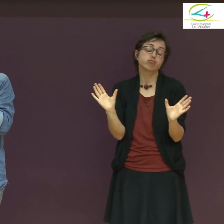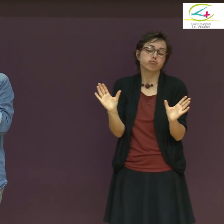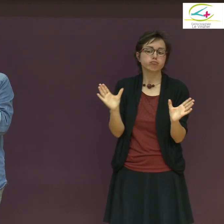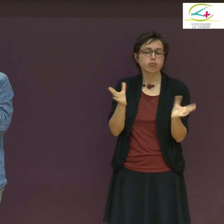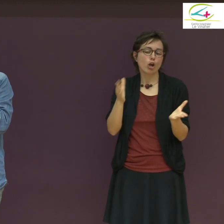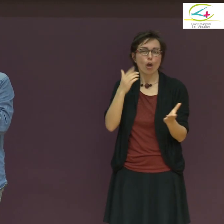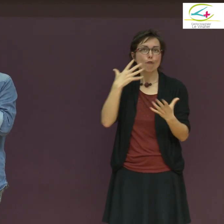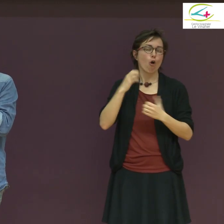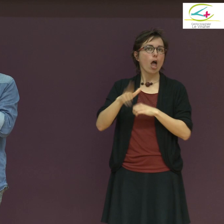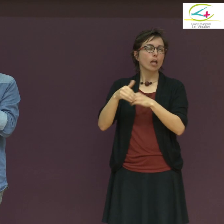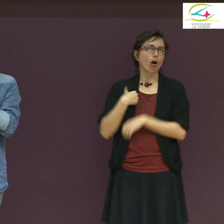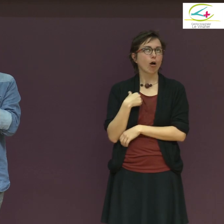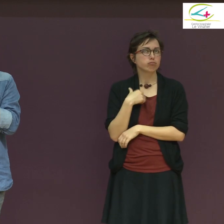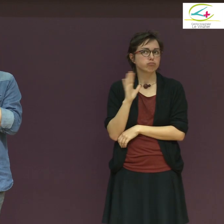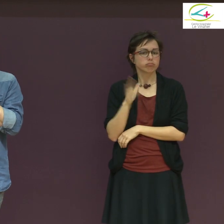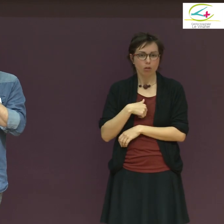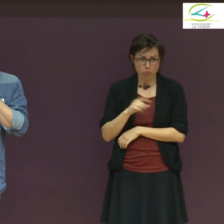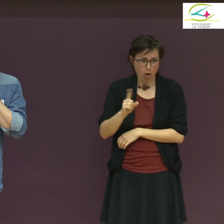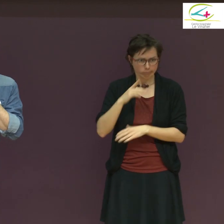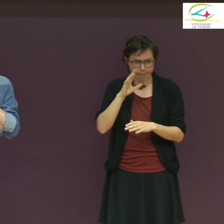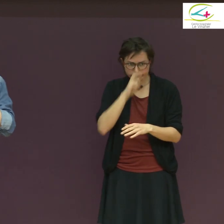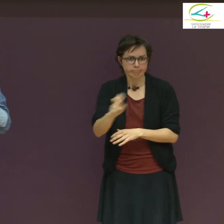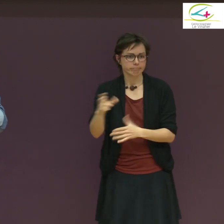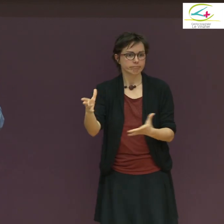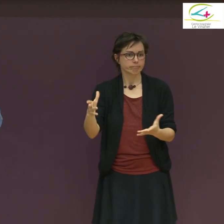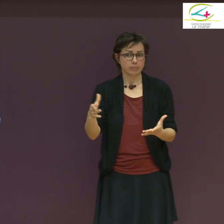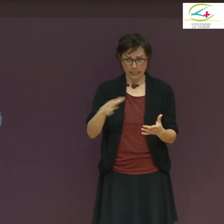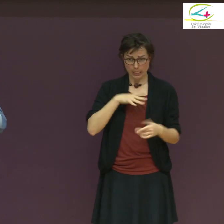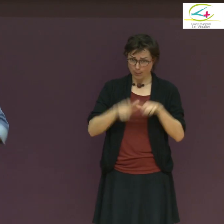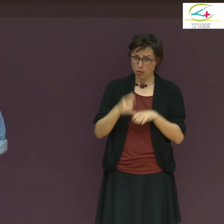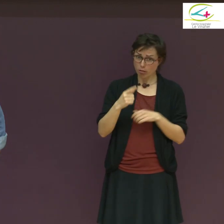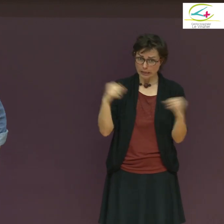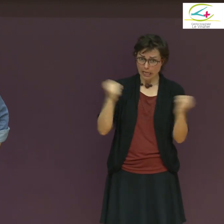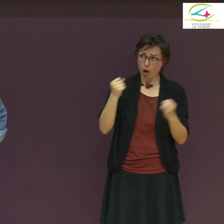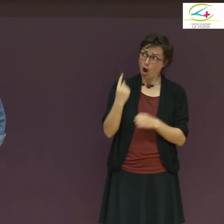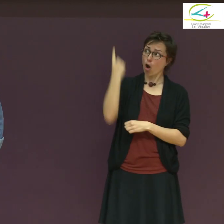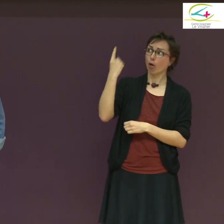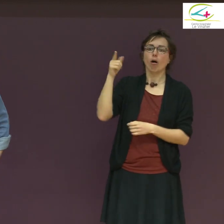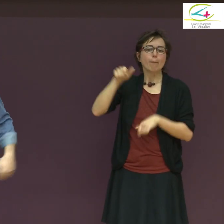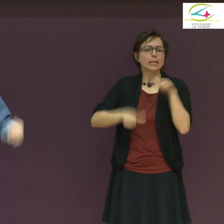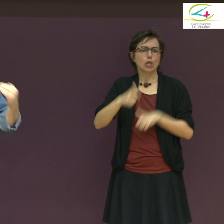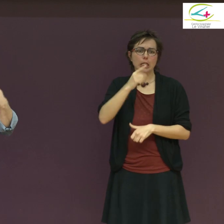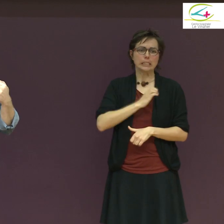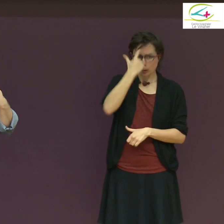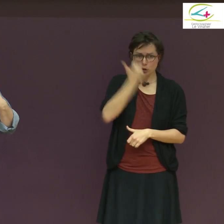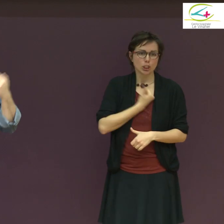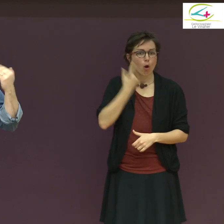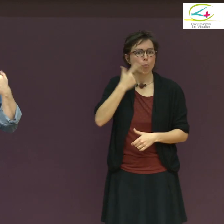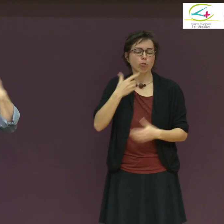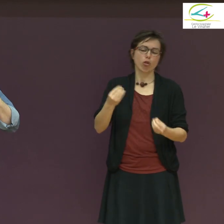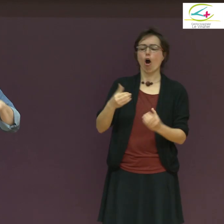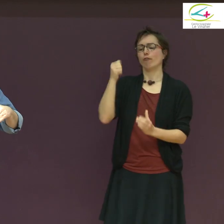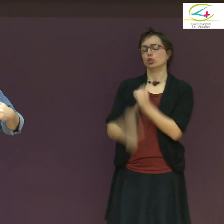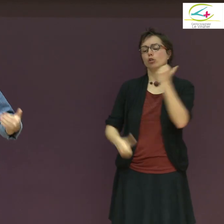Est-ce qu'il y a des gens qui sont d'accord avec cette affirmation, c'est-à-dire les tentatives de suicide, en gros, hein, c'est juste pour envers le monde. Ah oui, j'ai pas un vocabulaire, je viens du